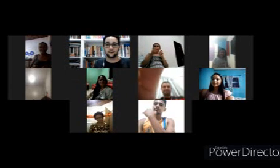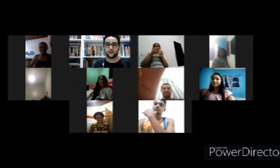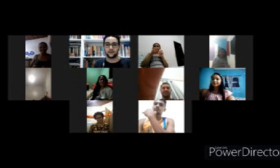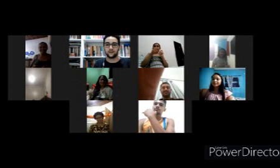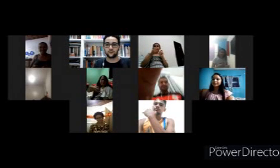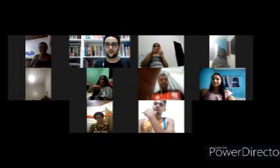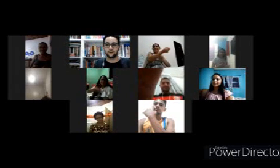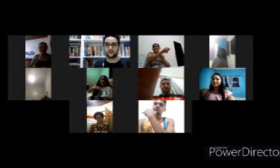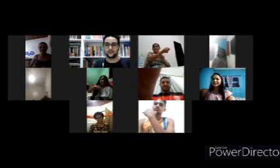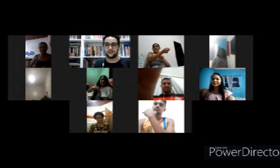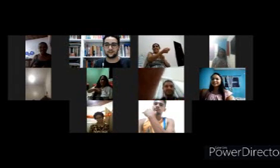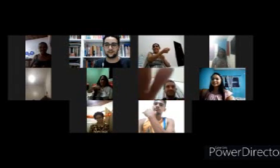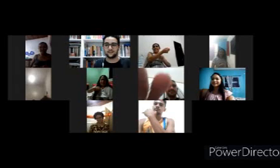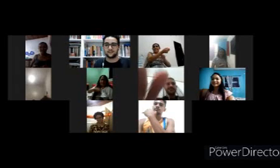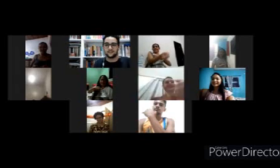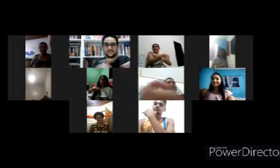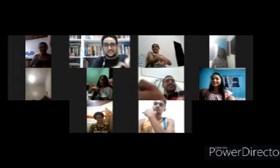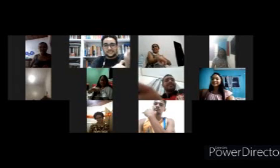Como é nervoso?